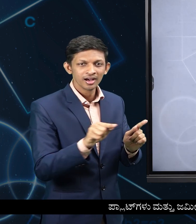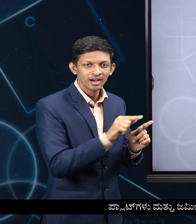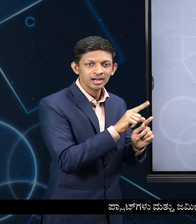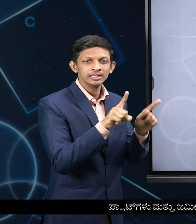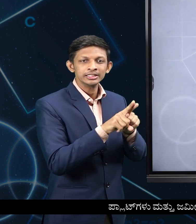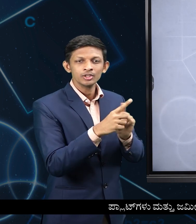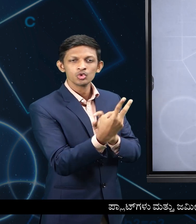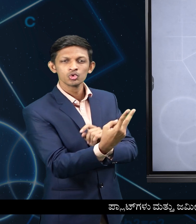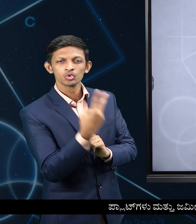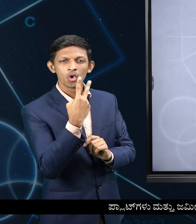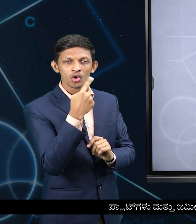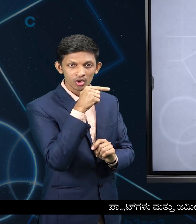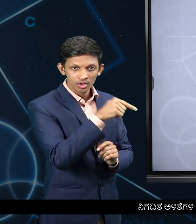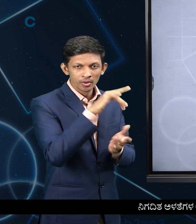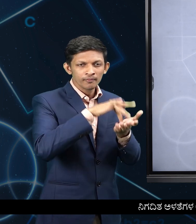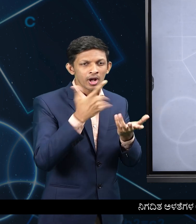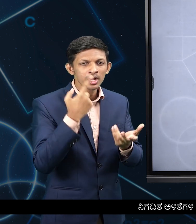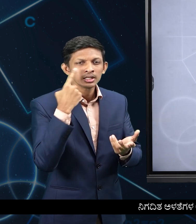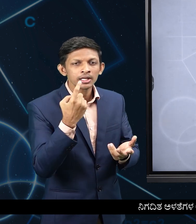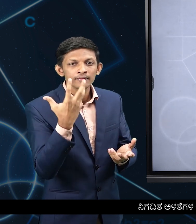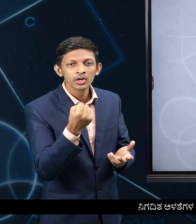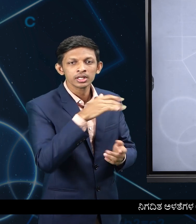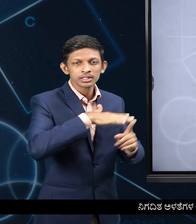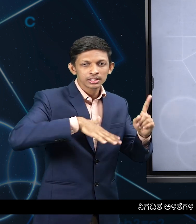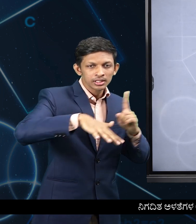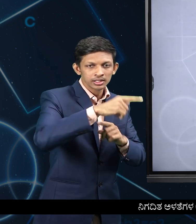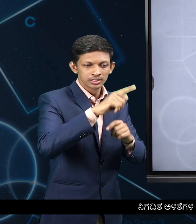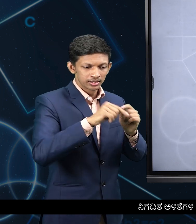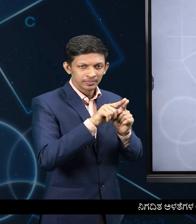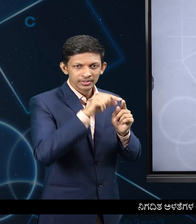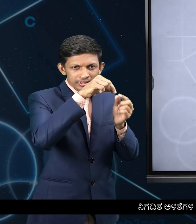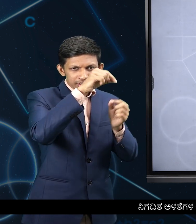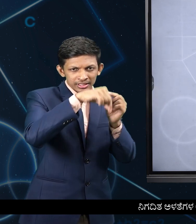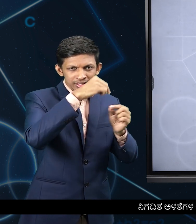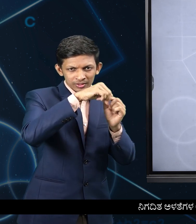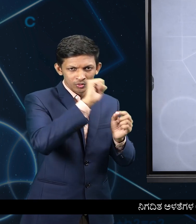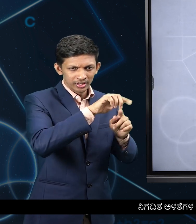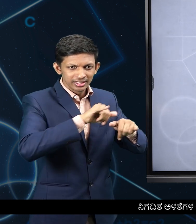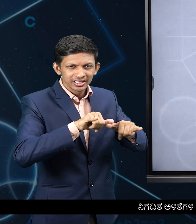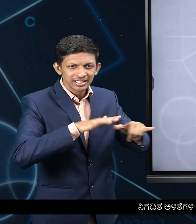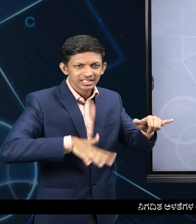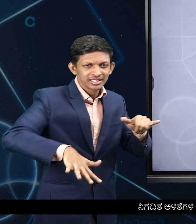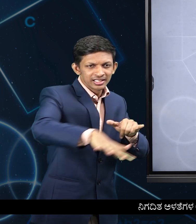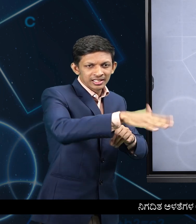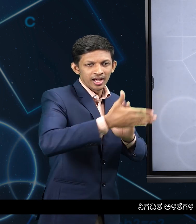ಕಂಡು ಹಿಡಿಯುವುದು, ನಿಗದಿತ ಅಳತೆಗಳ ಅಡಿಯಲ್ಲಿ ರಚನೆಗಳನ್ನು ನಿರ್ಮಿಸುವುದು ಇತ್ಯಾದಿ.